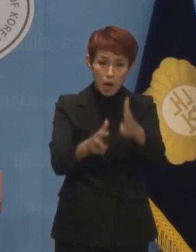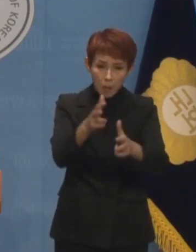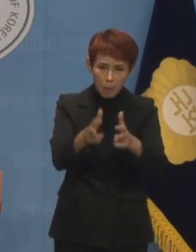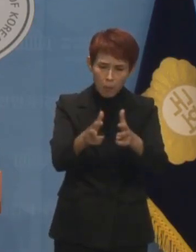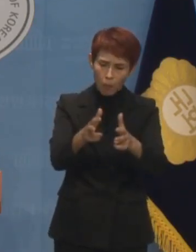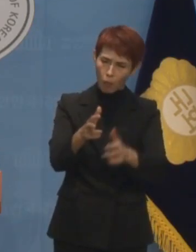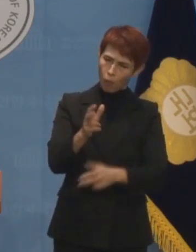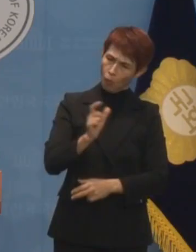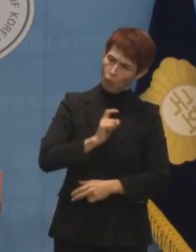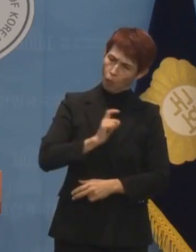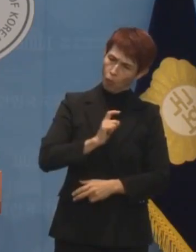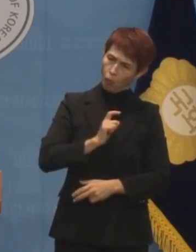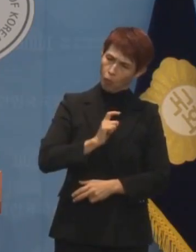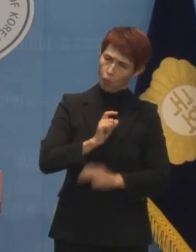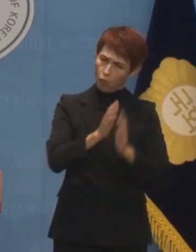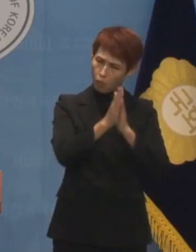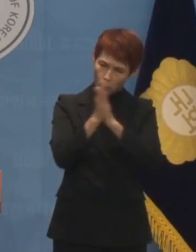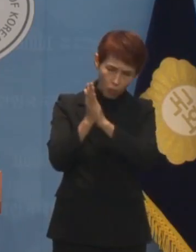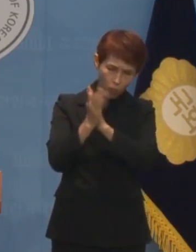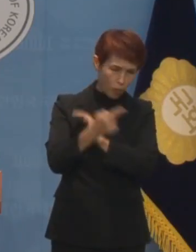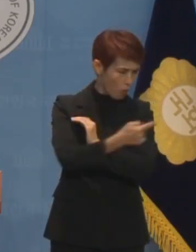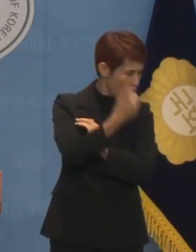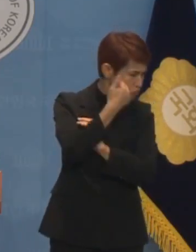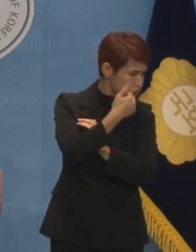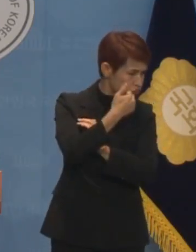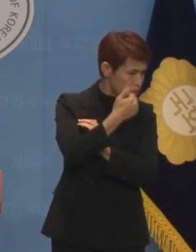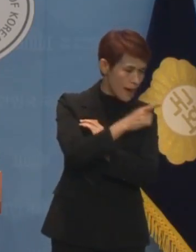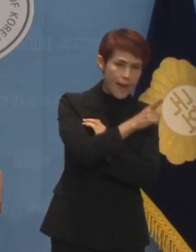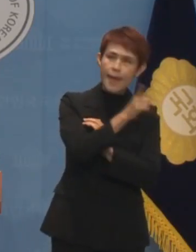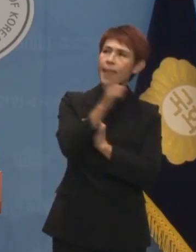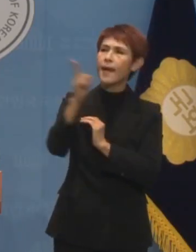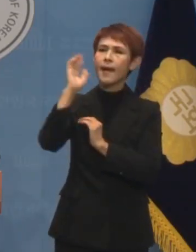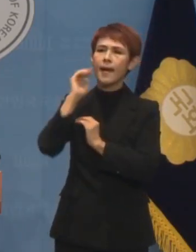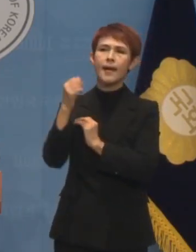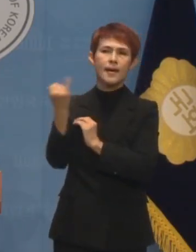덩어리로 만든 뒷배를 반드시 밝혀내야 합니다.